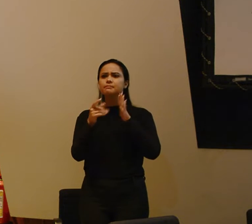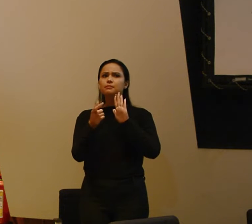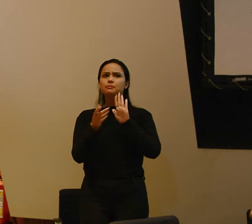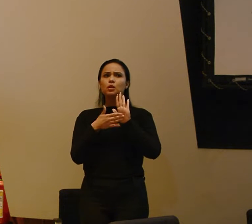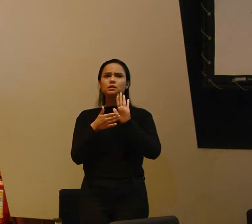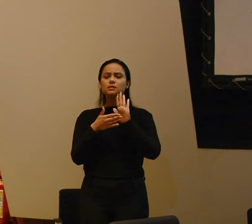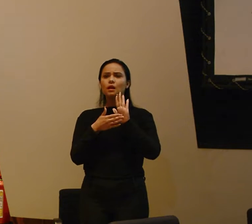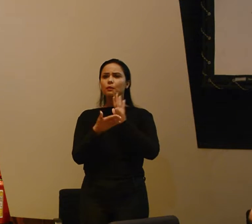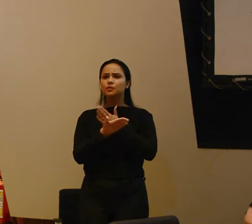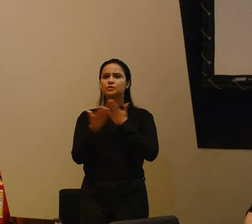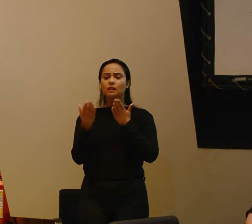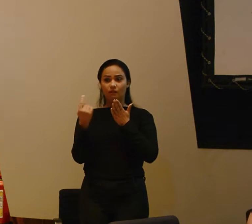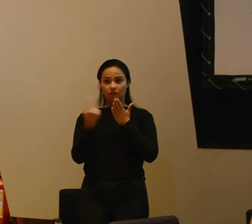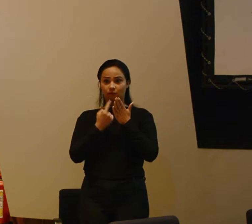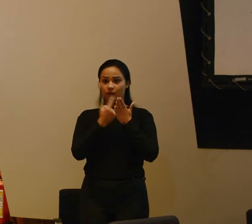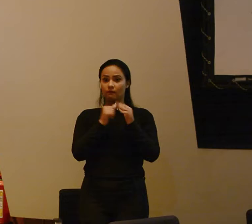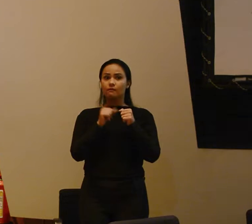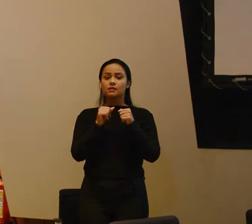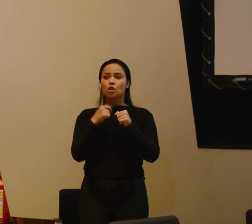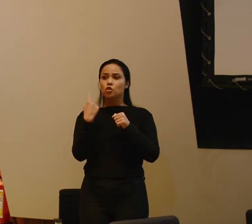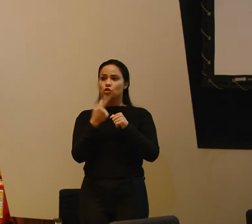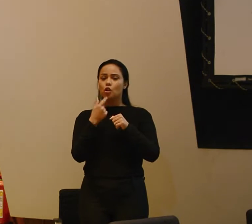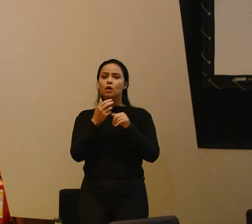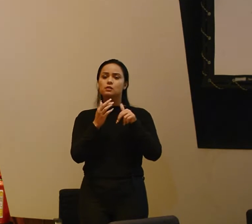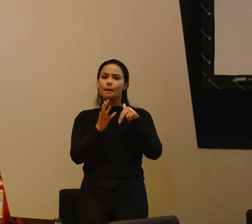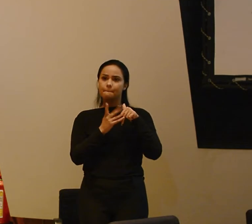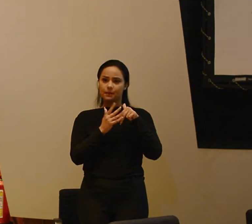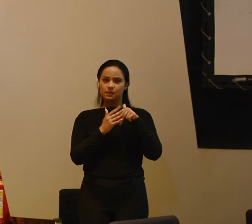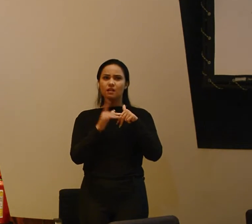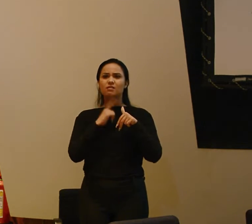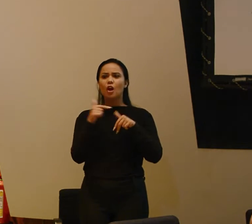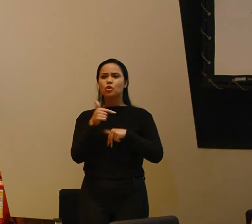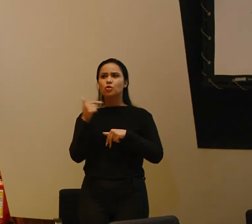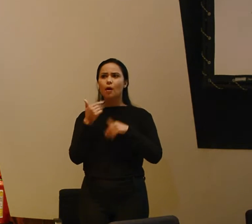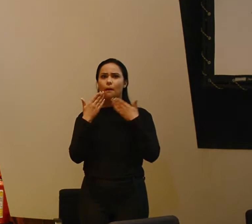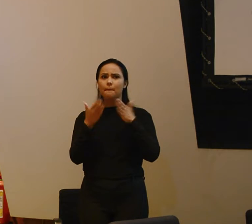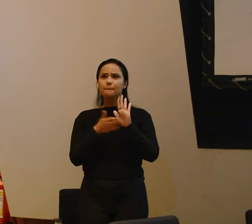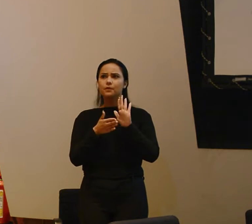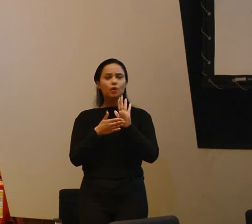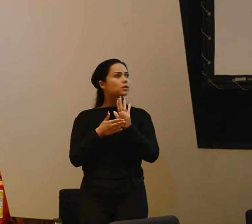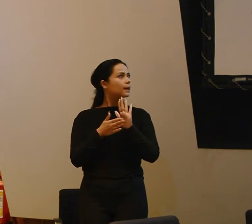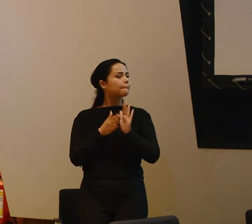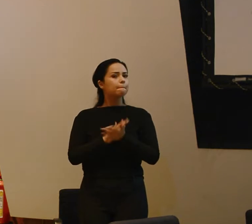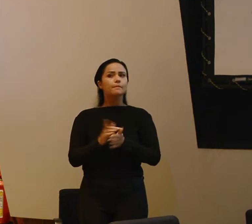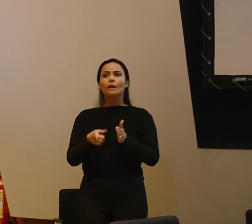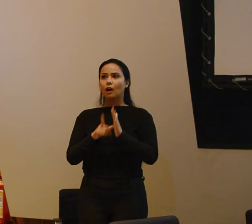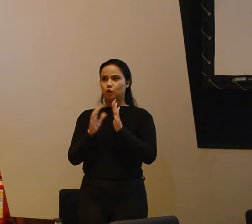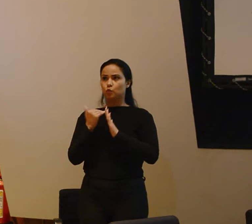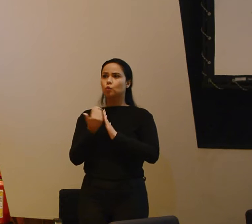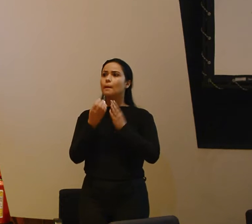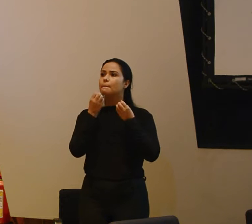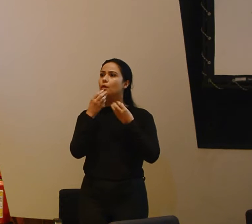para vocês do que a gente vem fazendo com os nossos pacientes que possuem esses 2 diagnósticos. Antes de tudo, é bom a